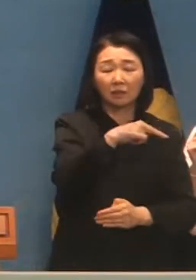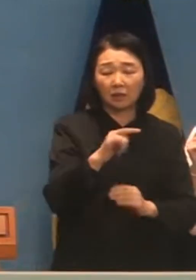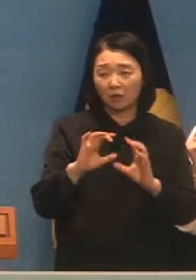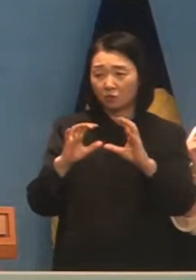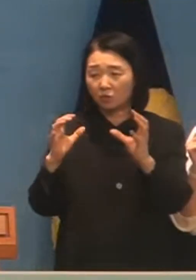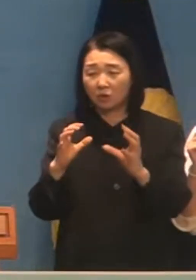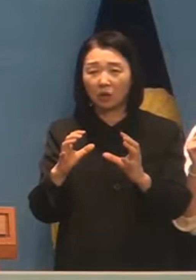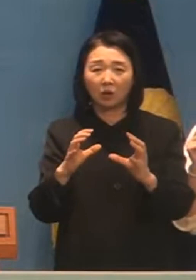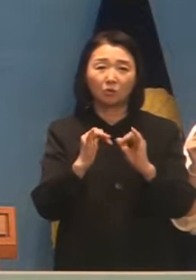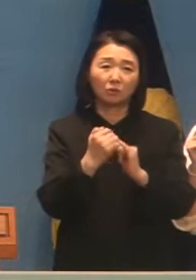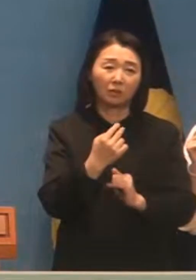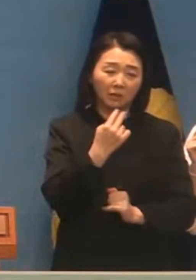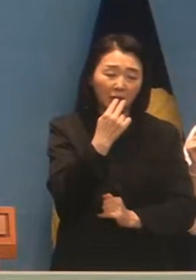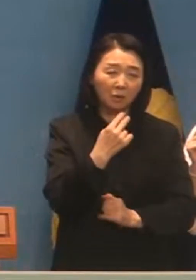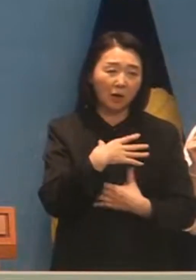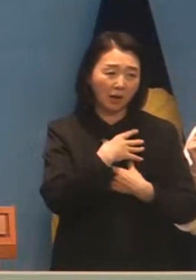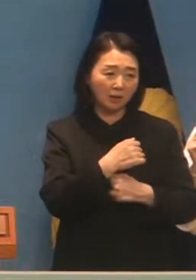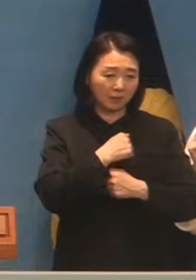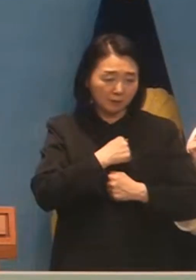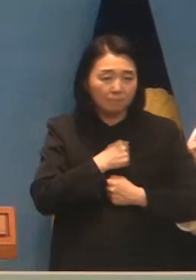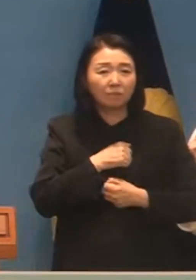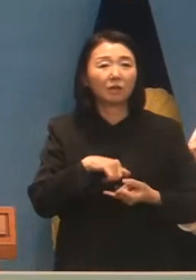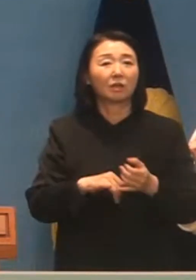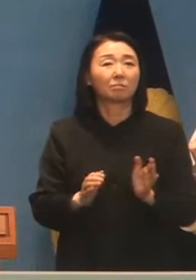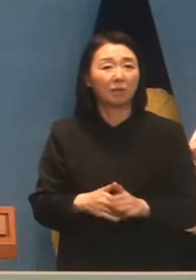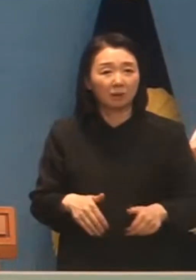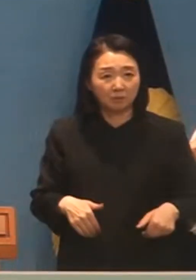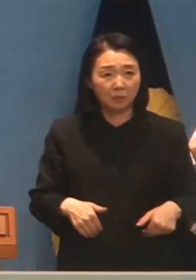생명과 안전을 지키겠다고 약속해야 합니다.